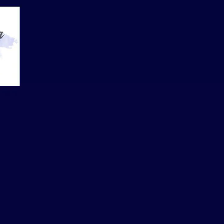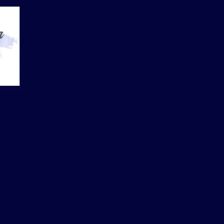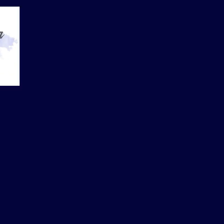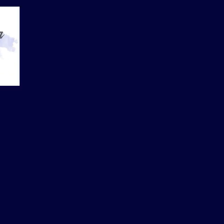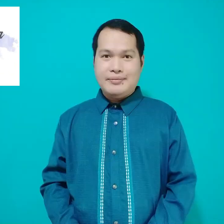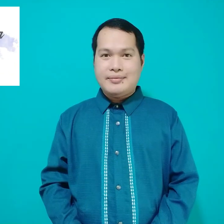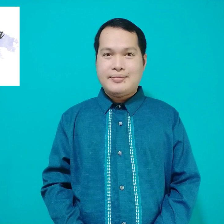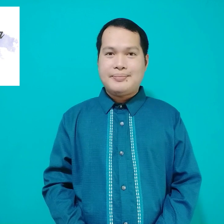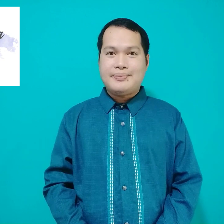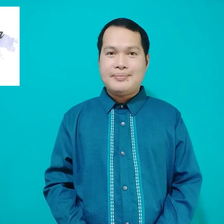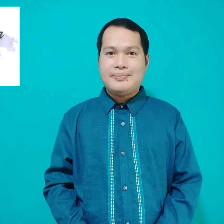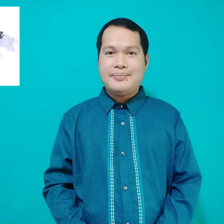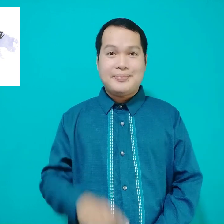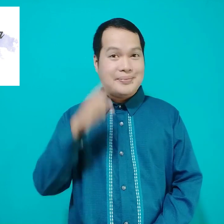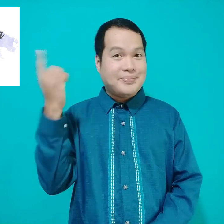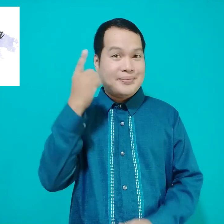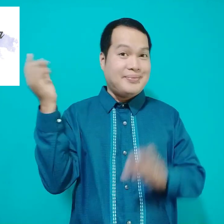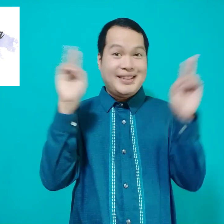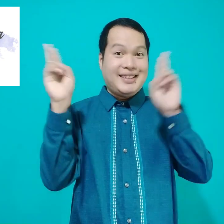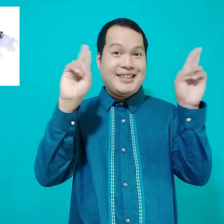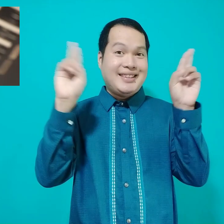Laging Handal